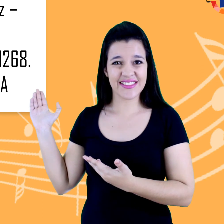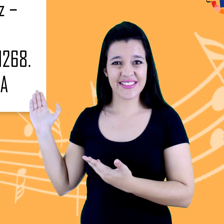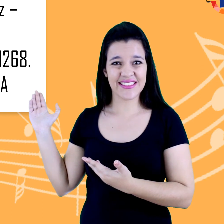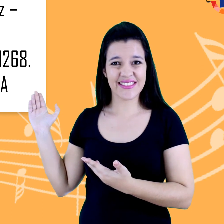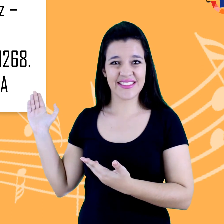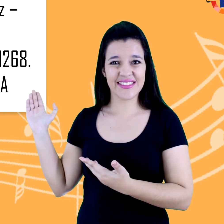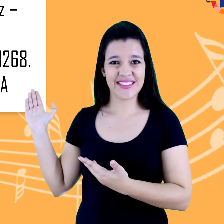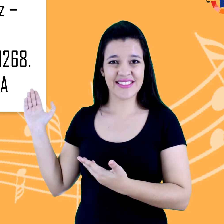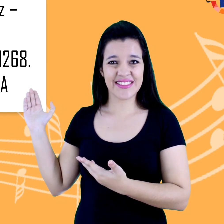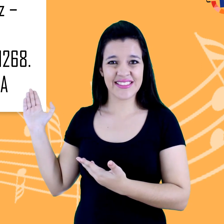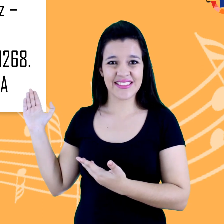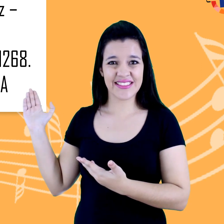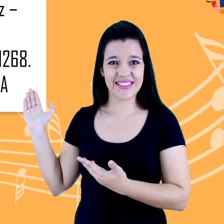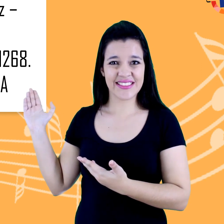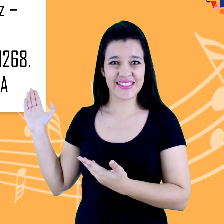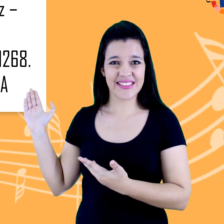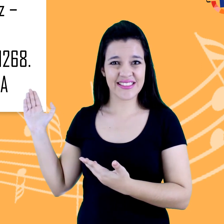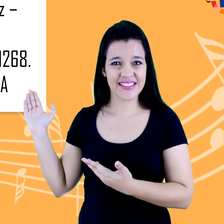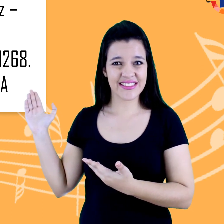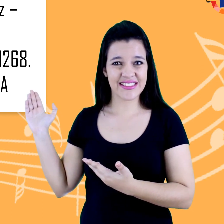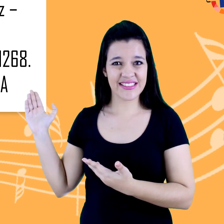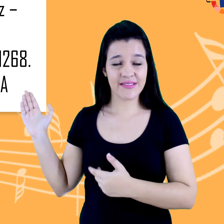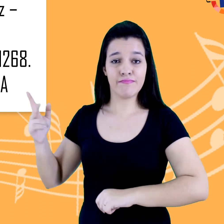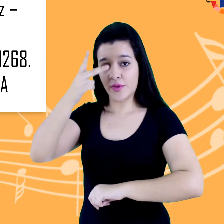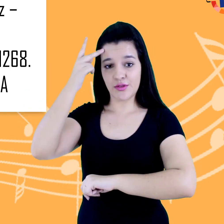1268. Pedestres: Portão 7A.